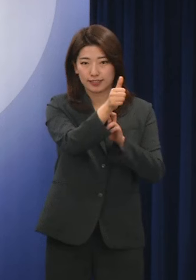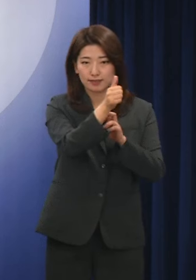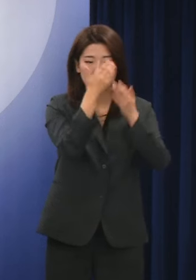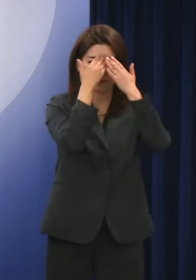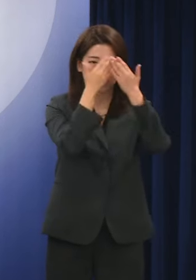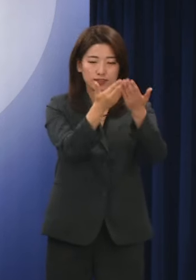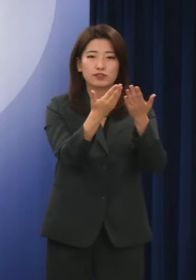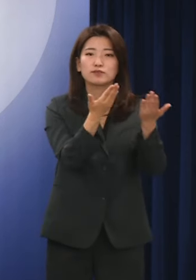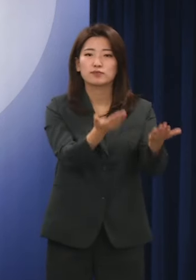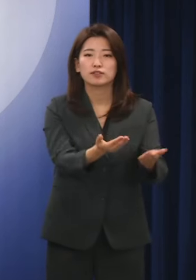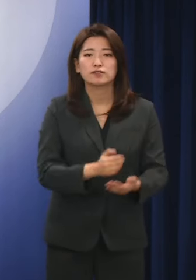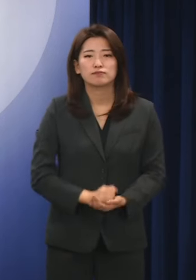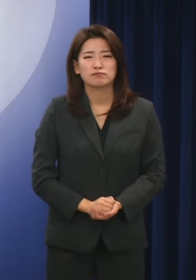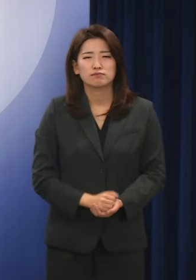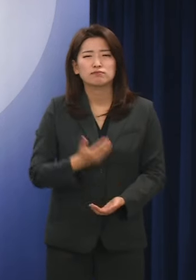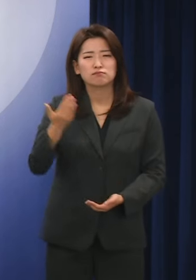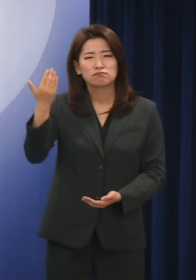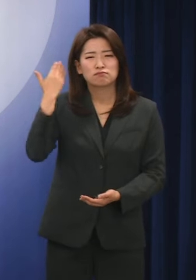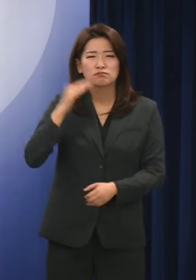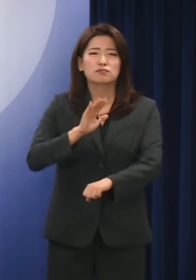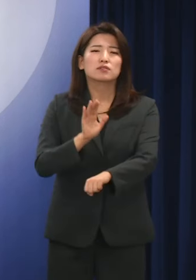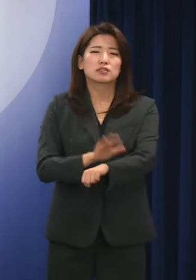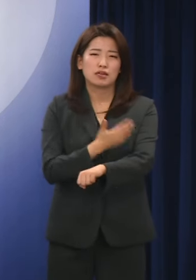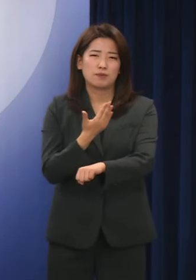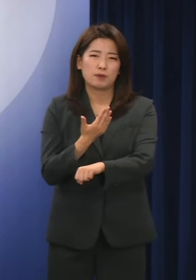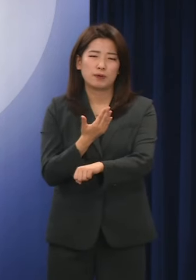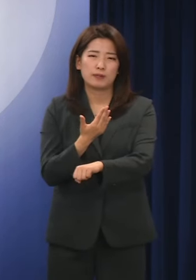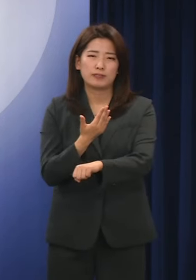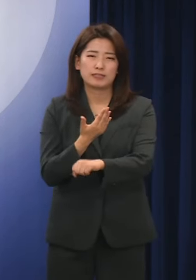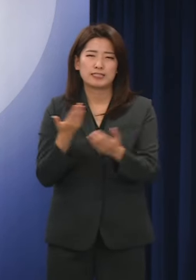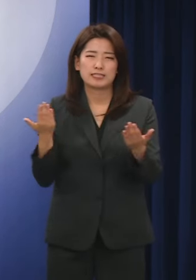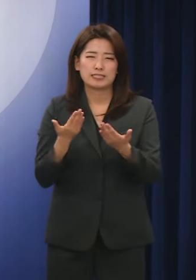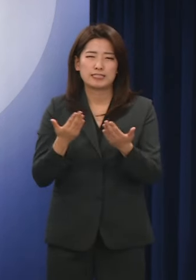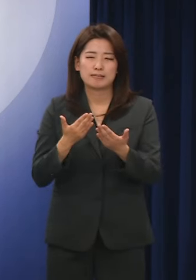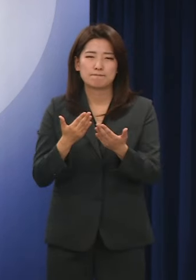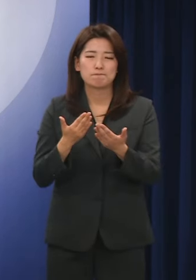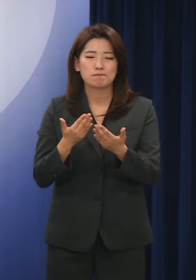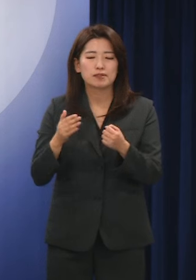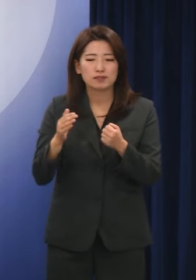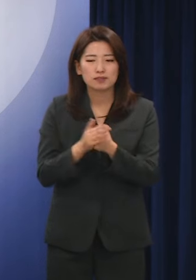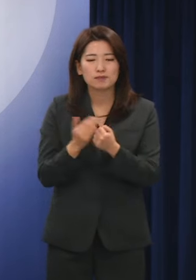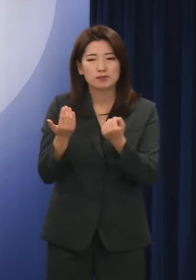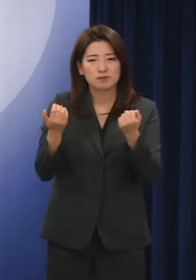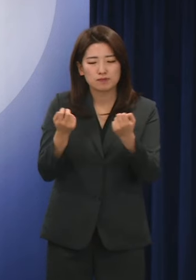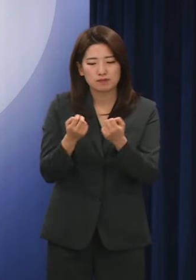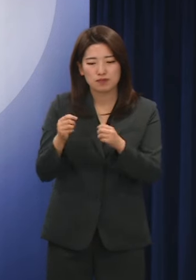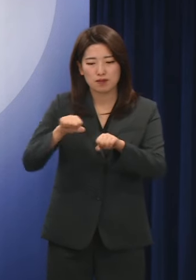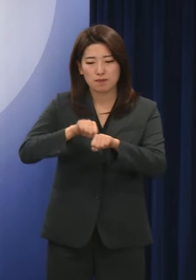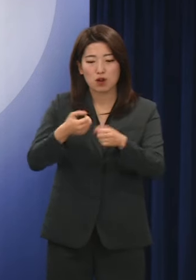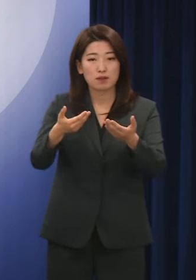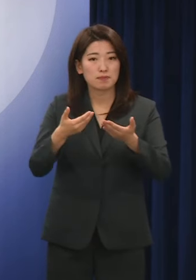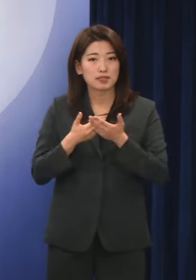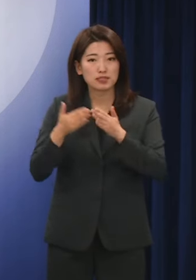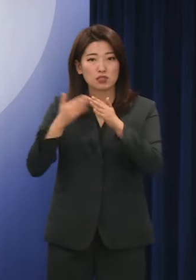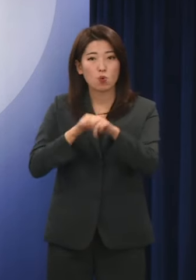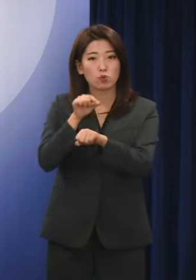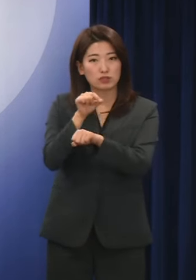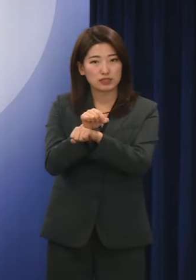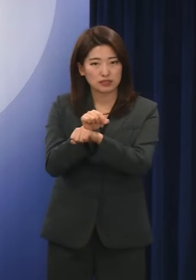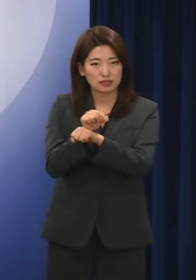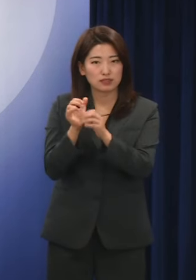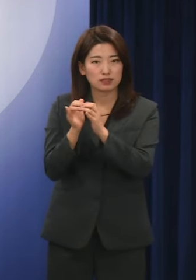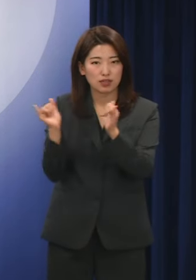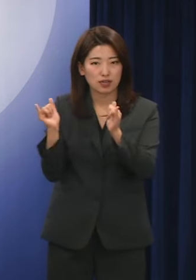나아가 과거의 잘못된 관행에 따른 직무 수행으로 사법 처분된 전직 고위공직자와 여야